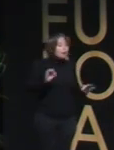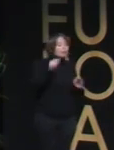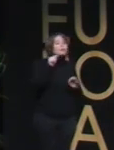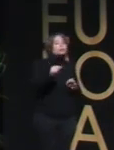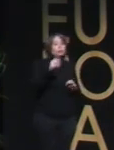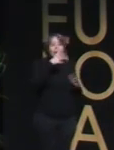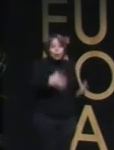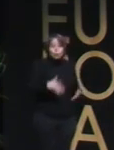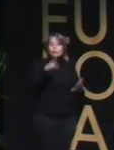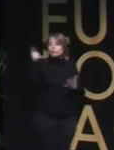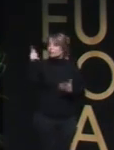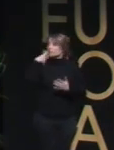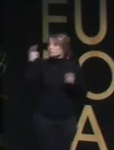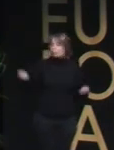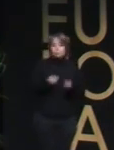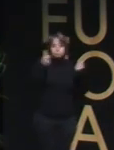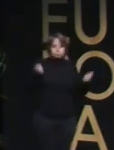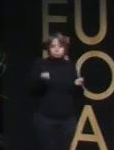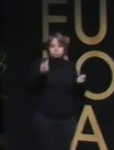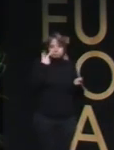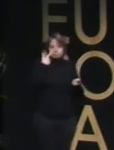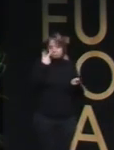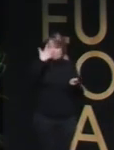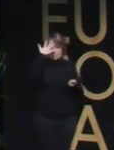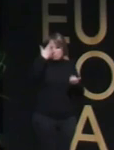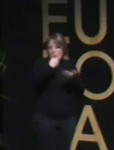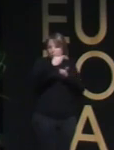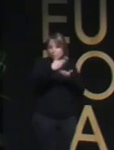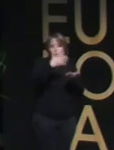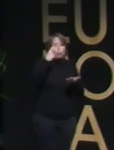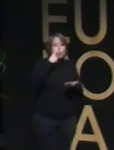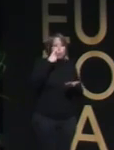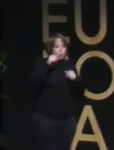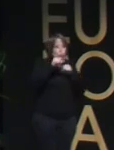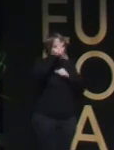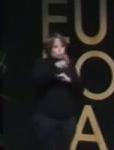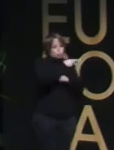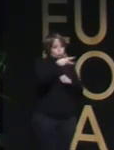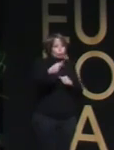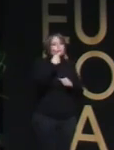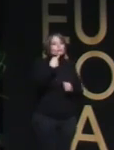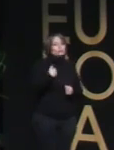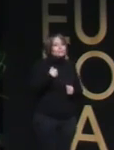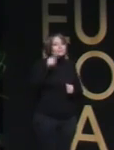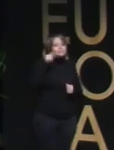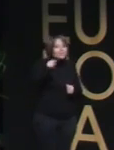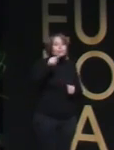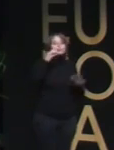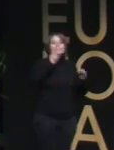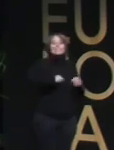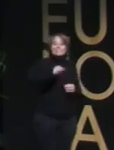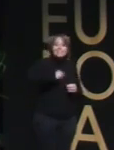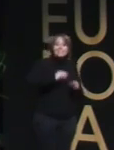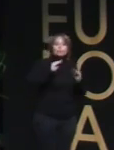chavales, ahora, lo acabamos de publicar, sacaremos la memoria en junio, pero ya son los primeros resultados que nos han dado, que son los que sienten que